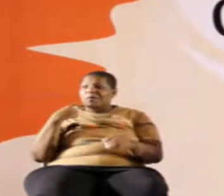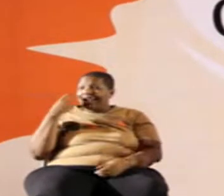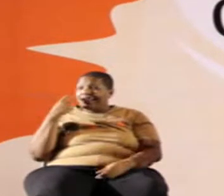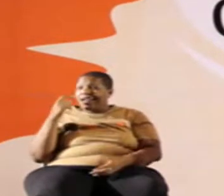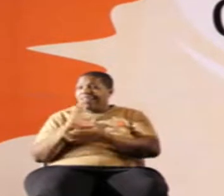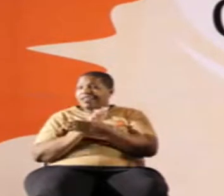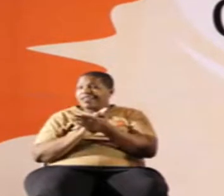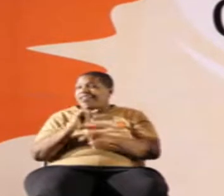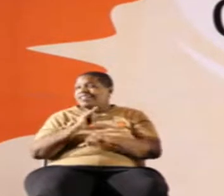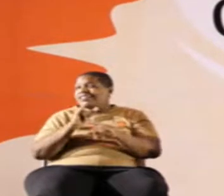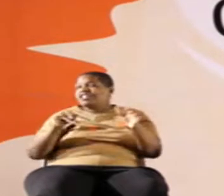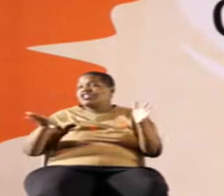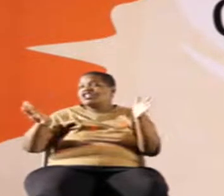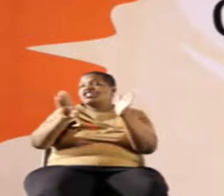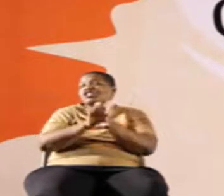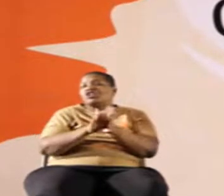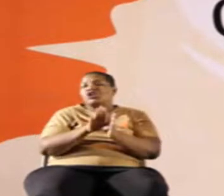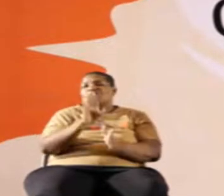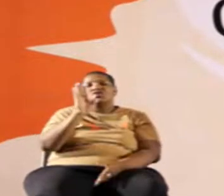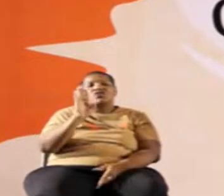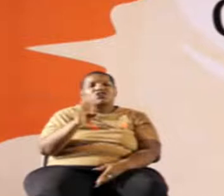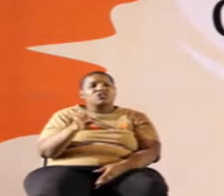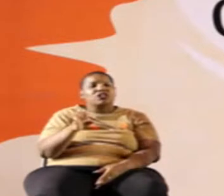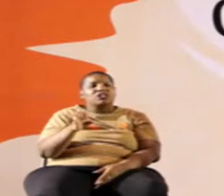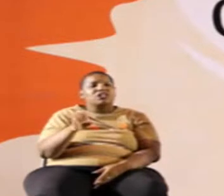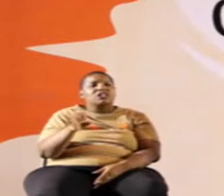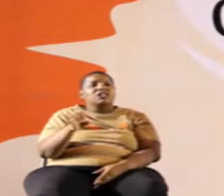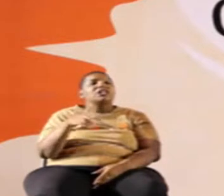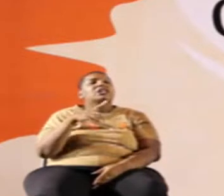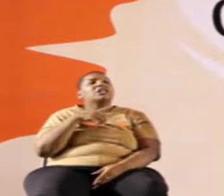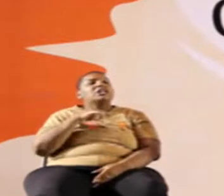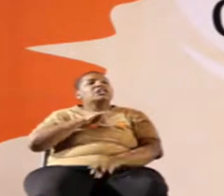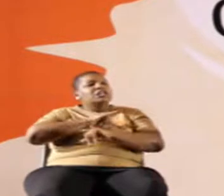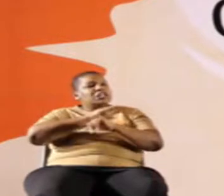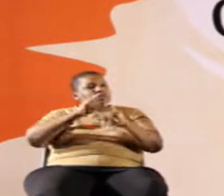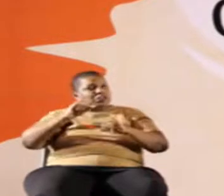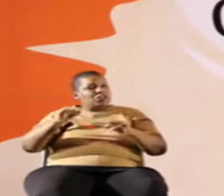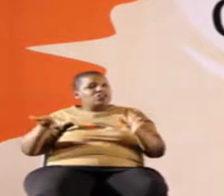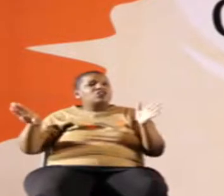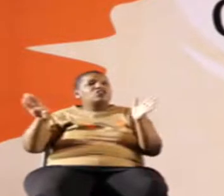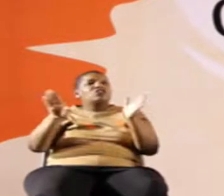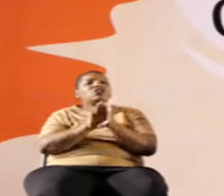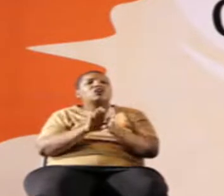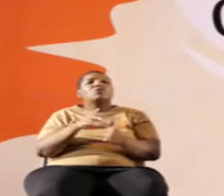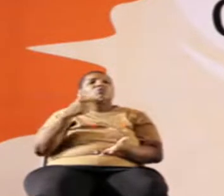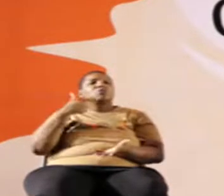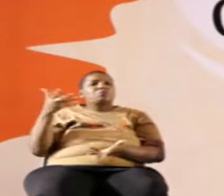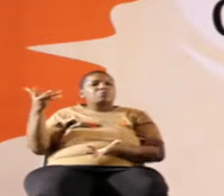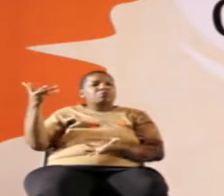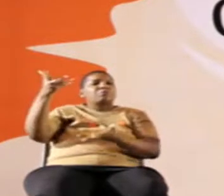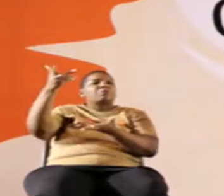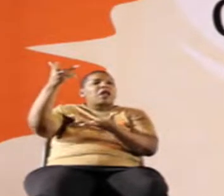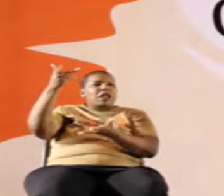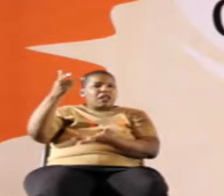porque a mensagem já chegou. Exatamente, a mensagem já chegou. Exuberante, não é,